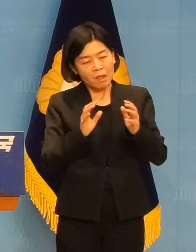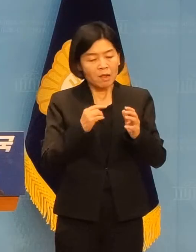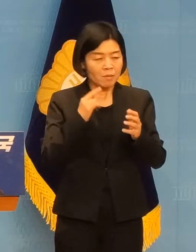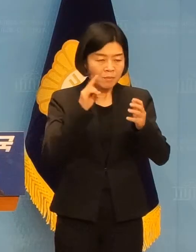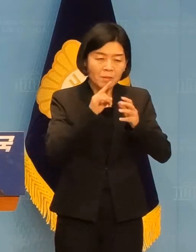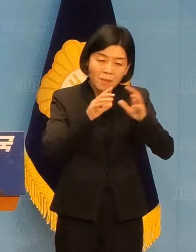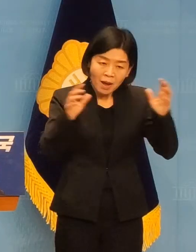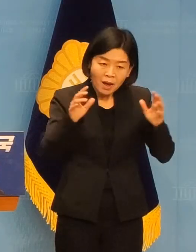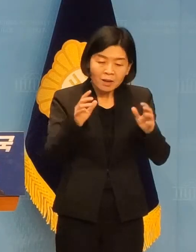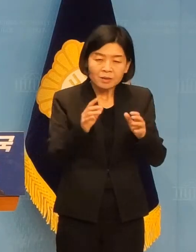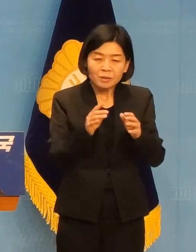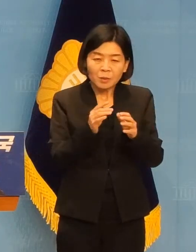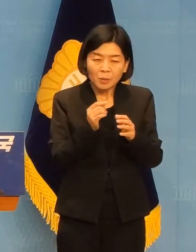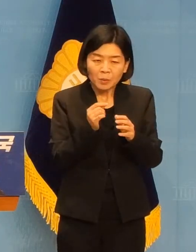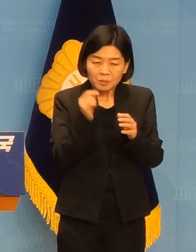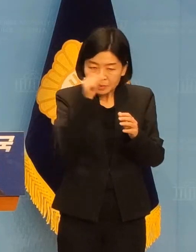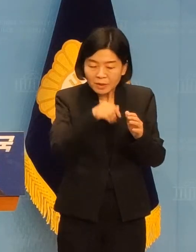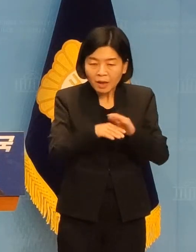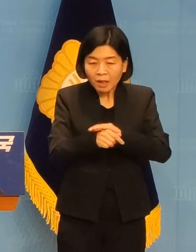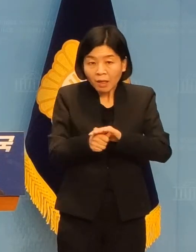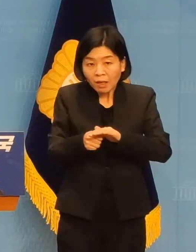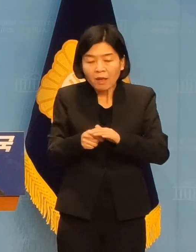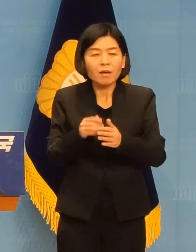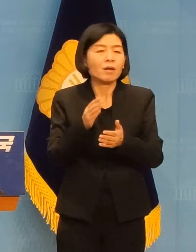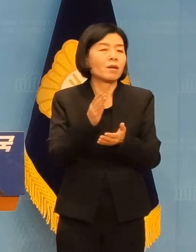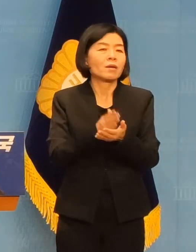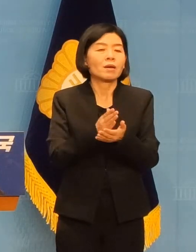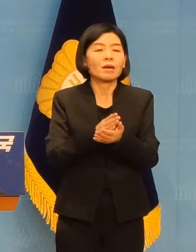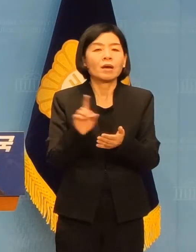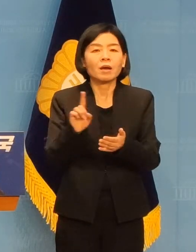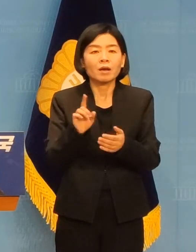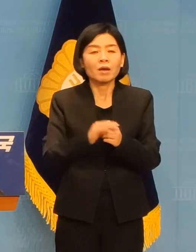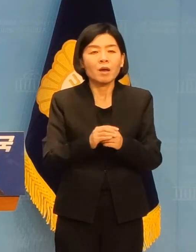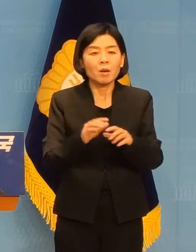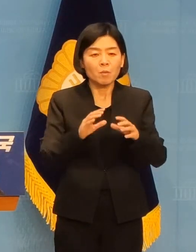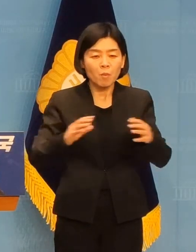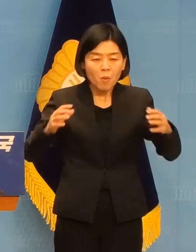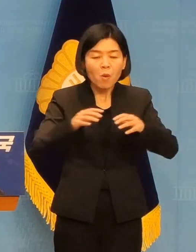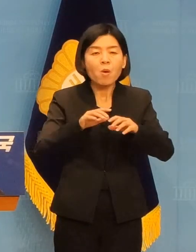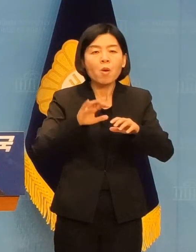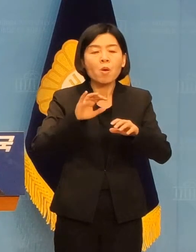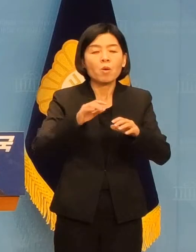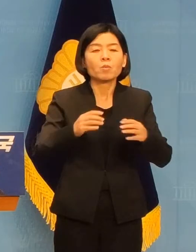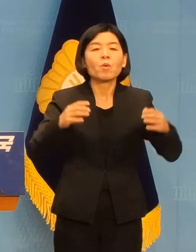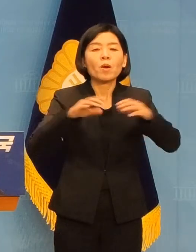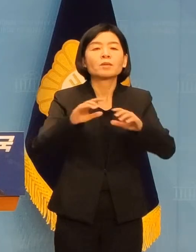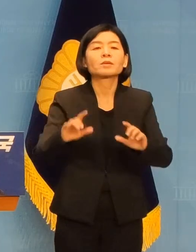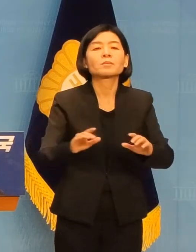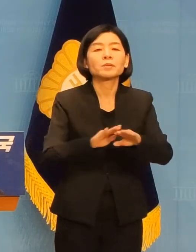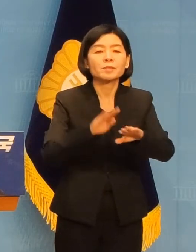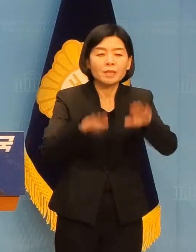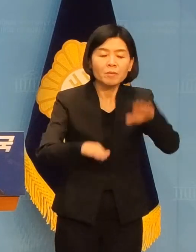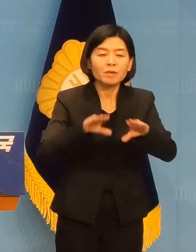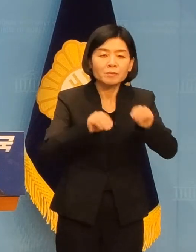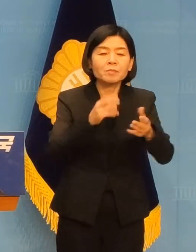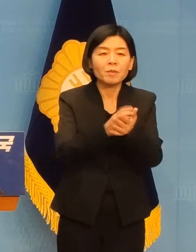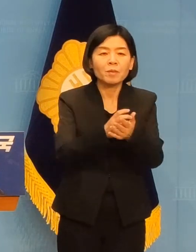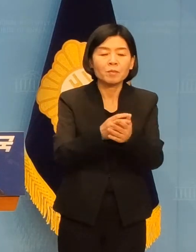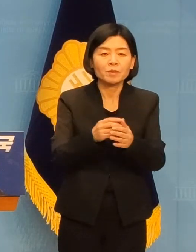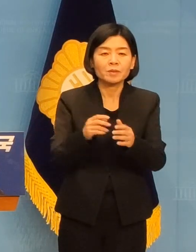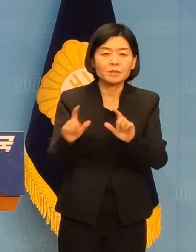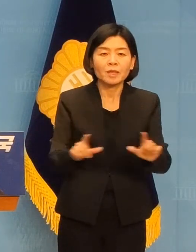회피해왔던 과제들, 포괄적 차별금지법과 생활동반자법, 헌법 불합치 판결에